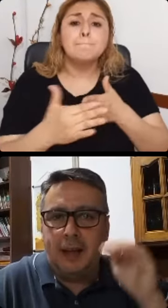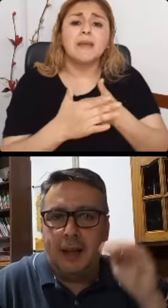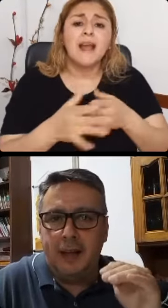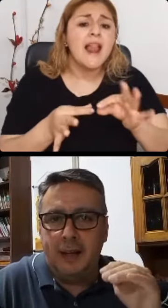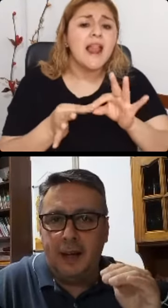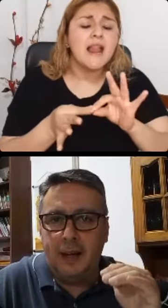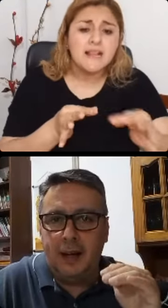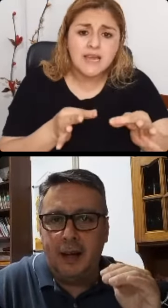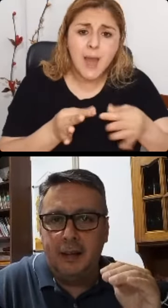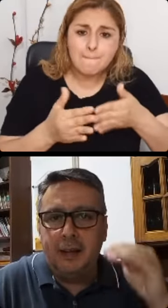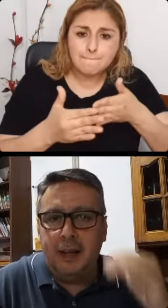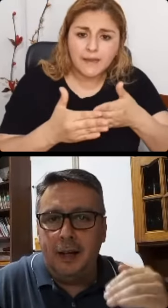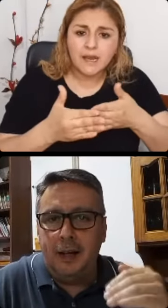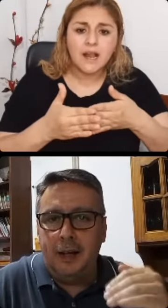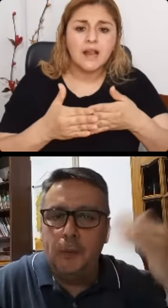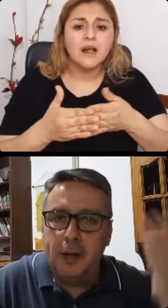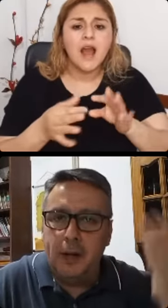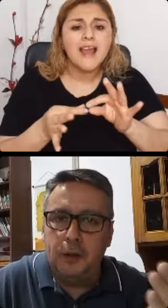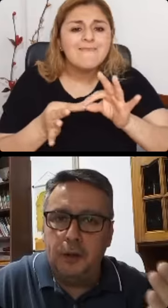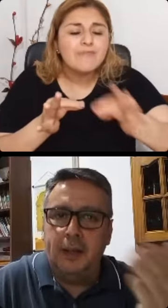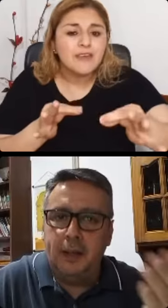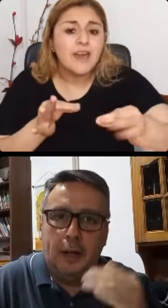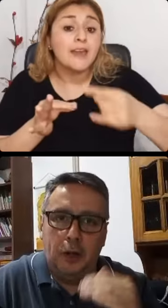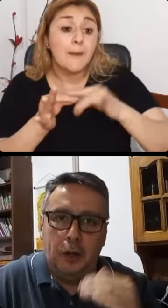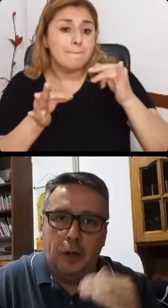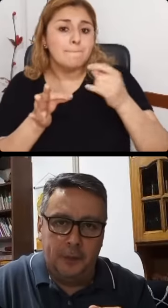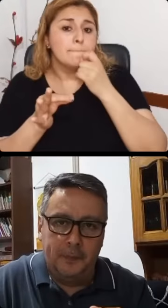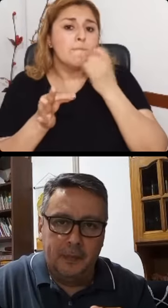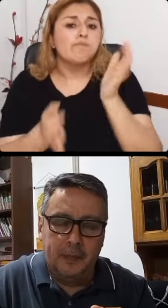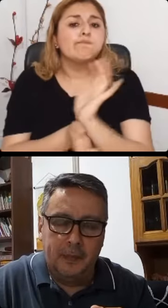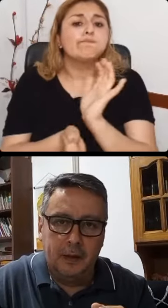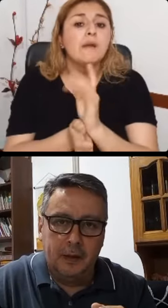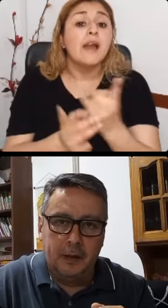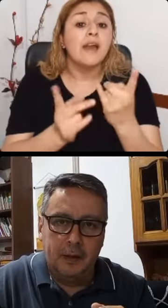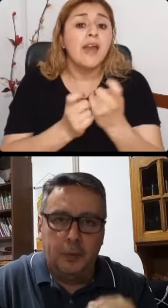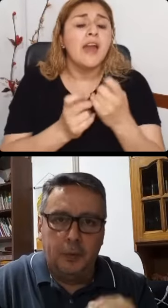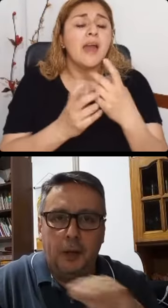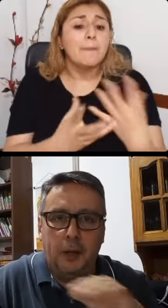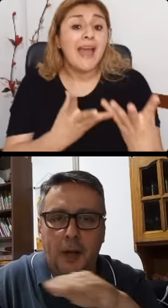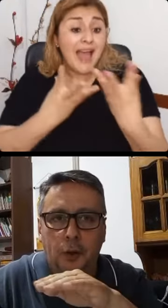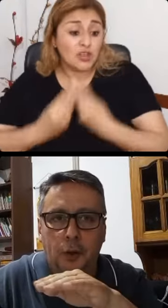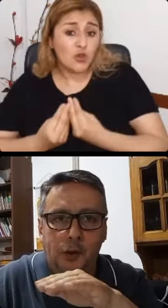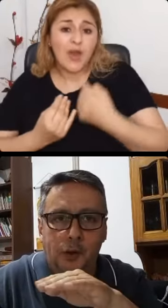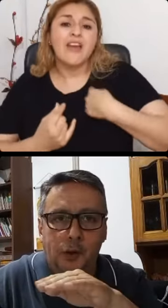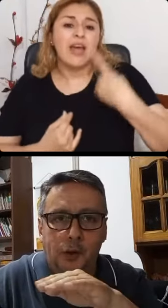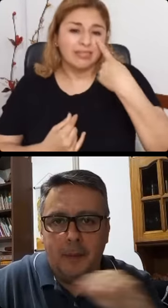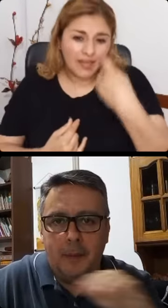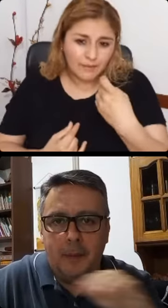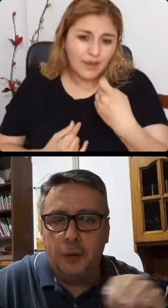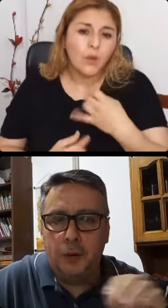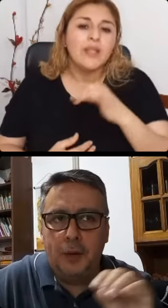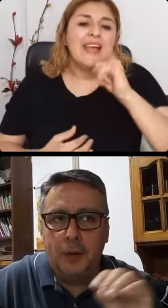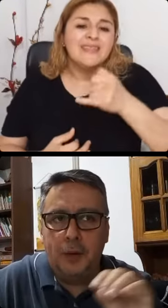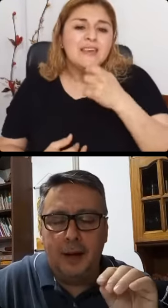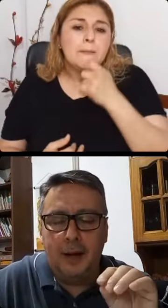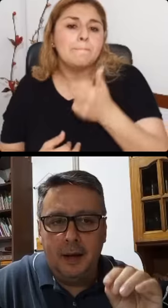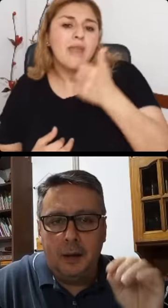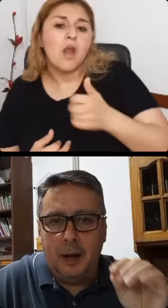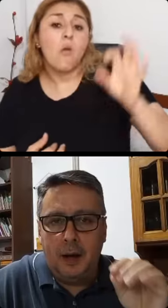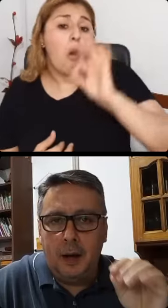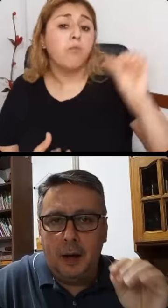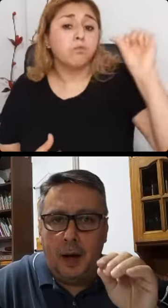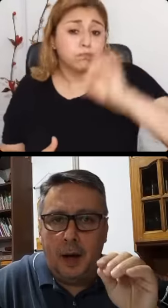que establezcan qué es lo bueno y qué es lo malo porque cuando un parámetro cuando una